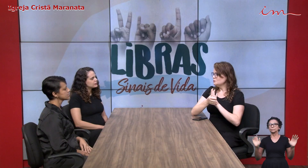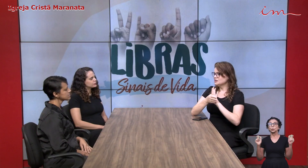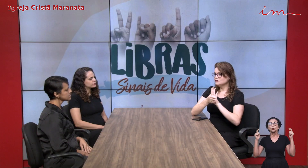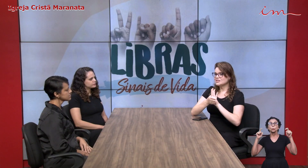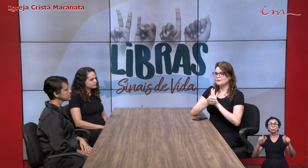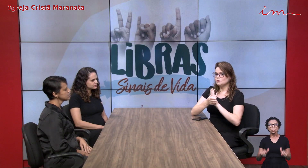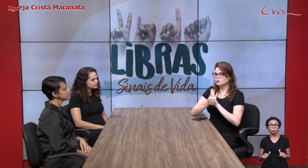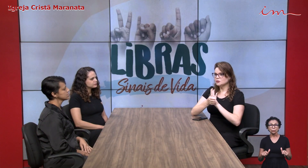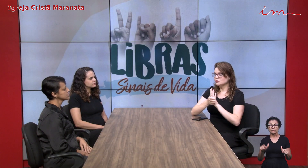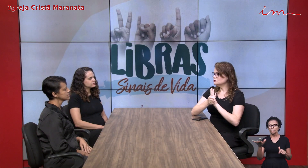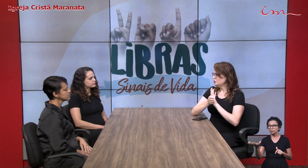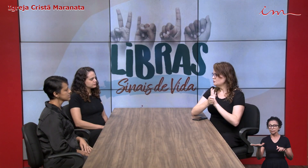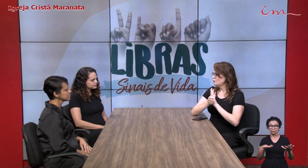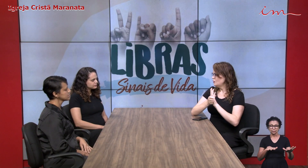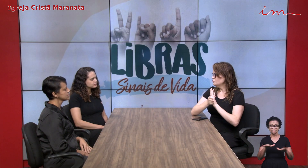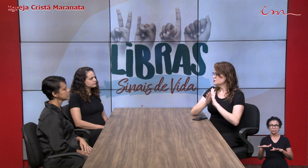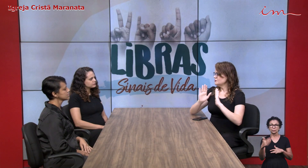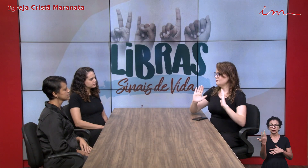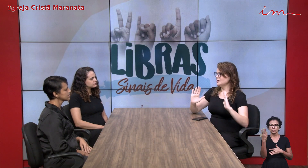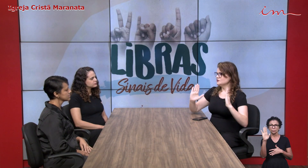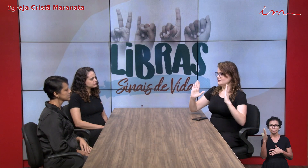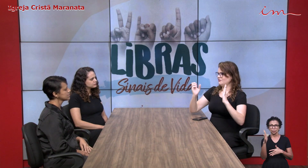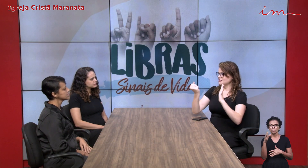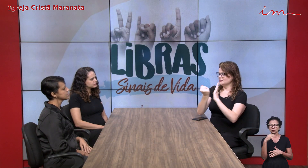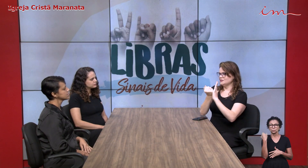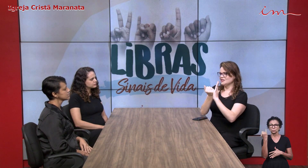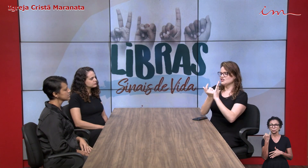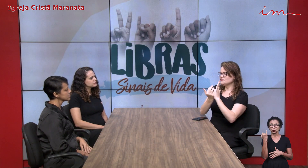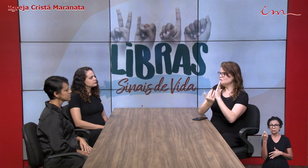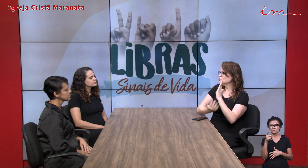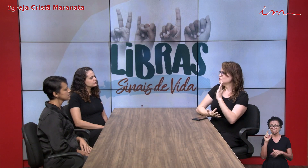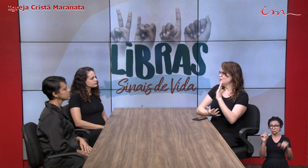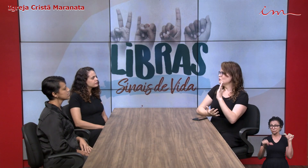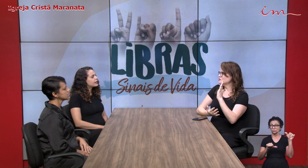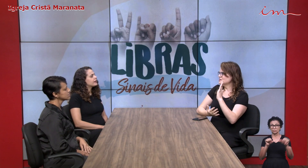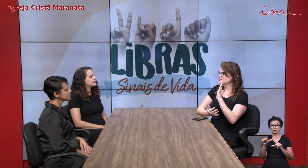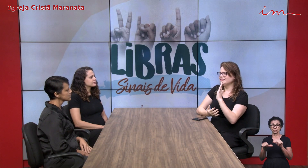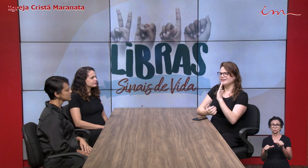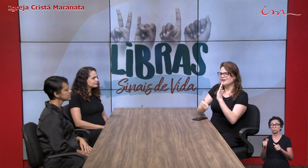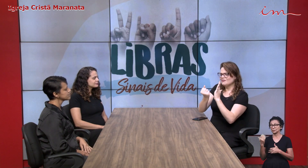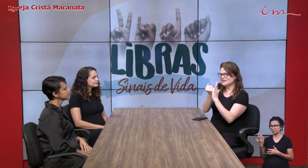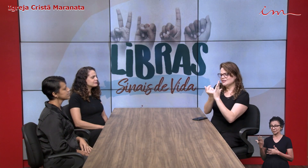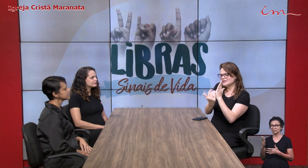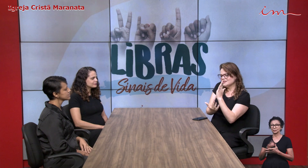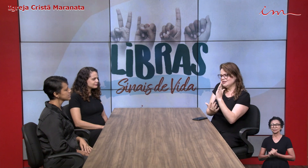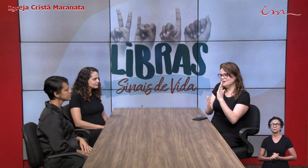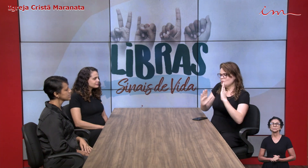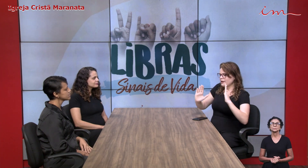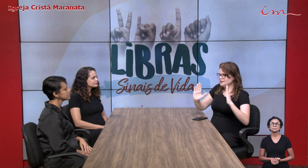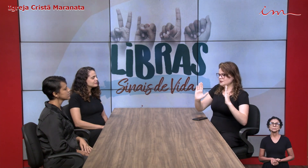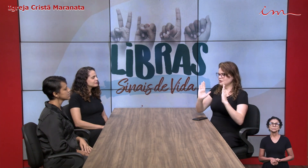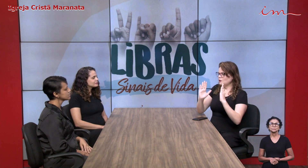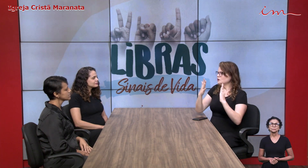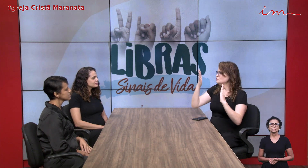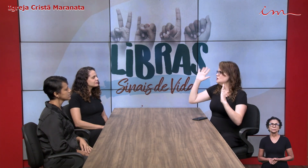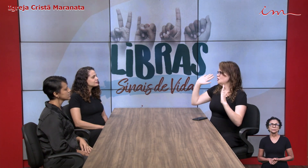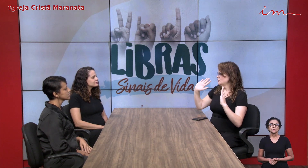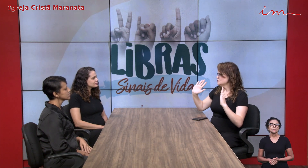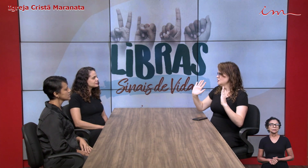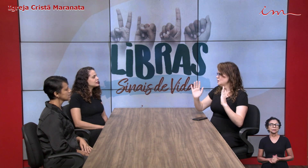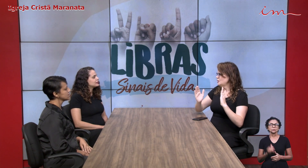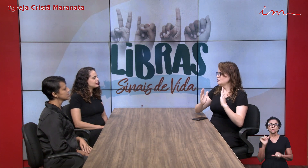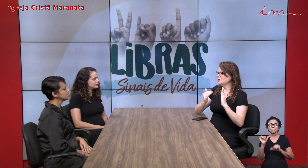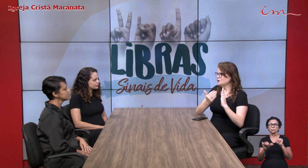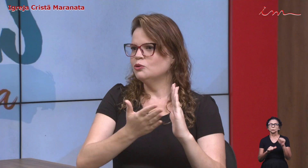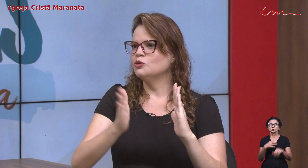fazer, porque se você muda o jeito a qual você faz assim, às vezes a gente vê muito, né, irmãozinho assim, fazendo assim. Isso aqui tem outras